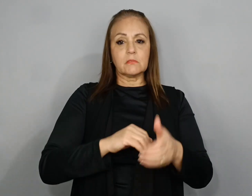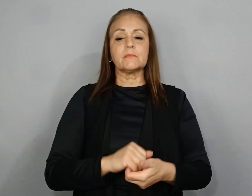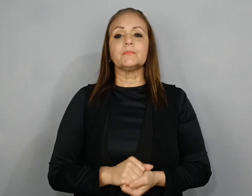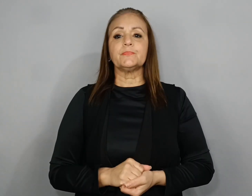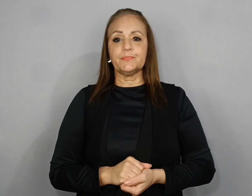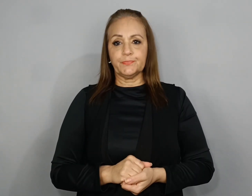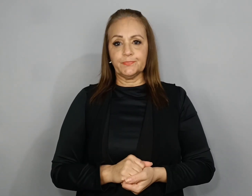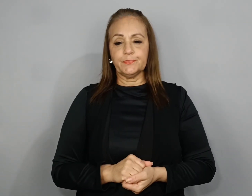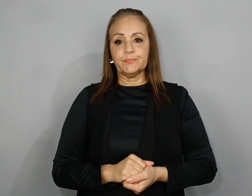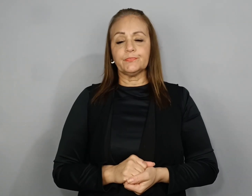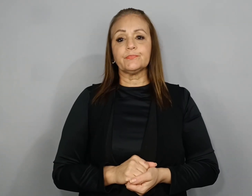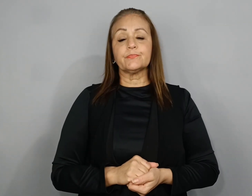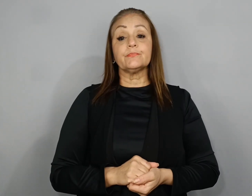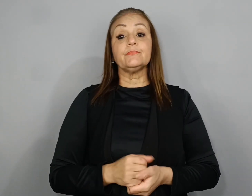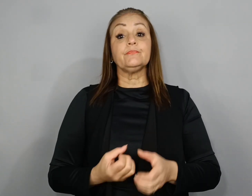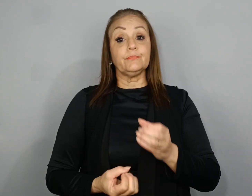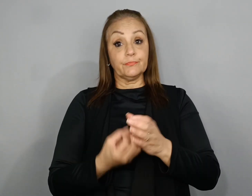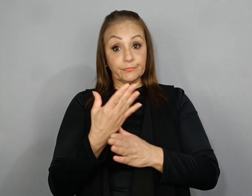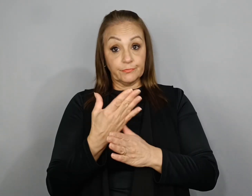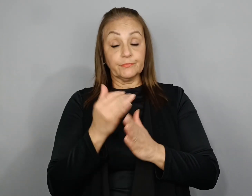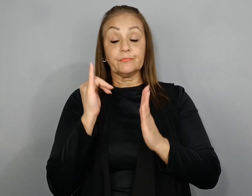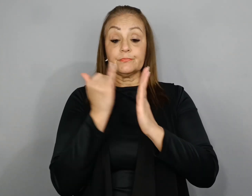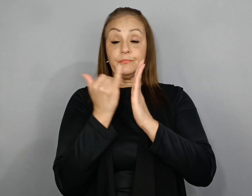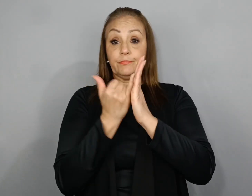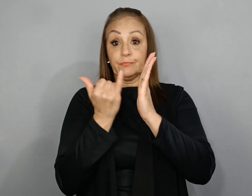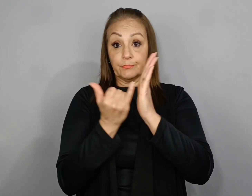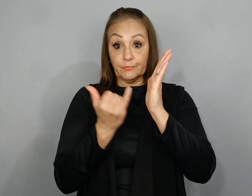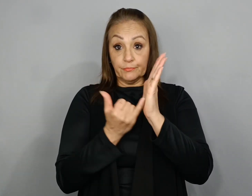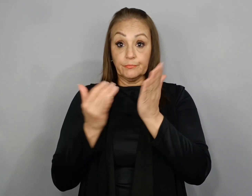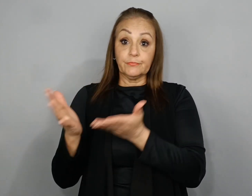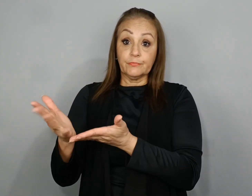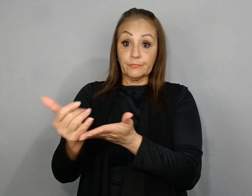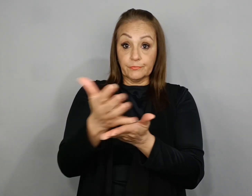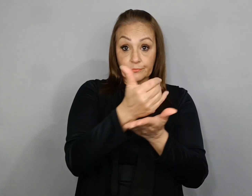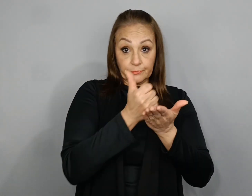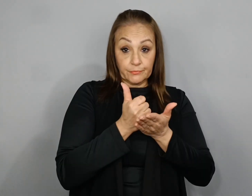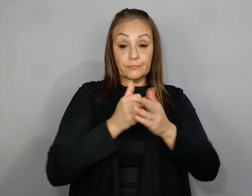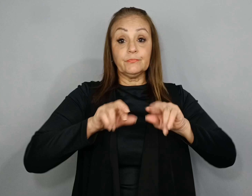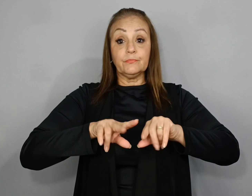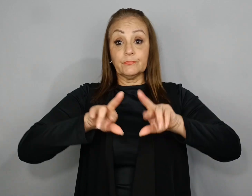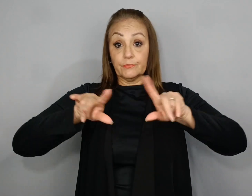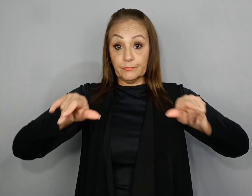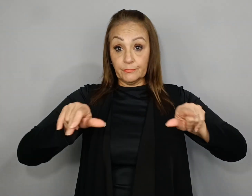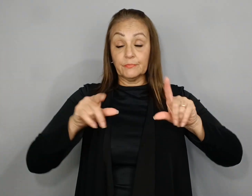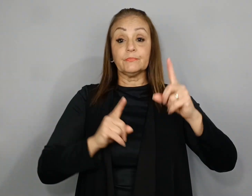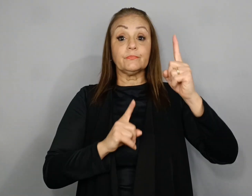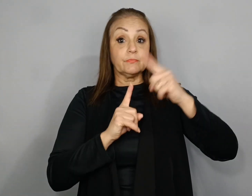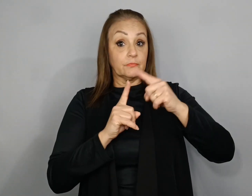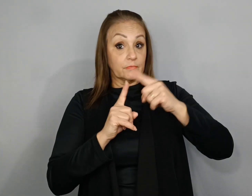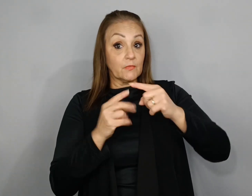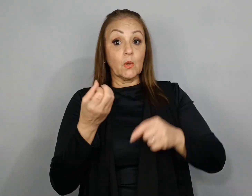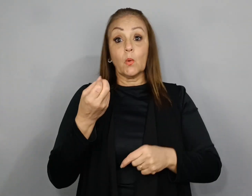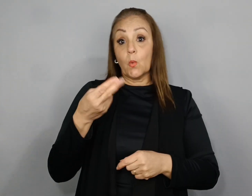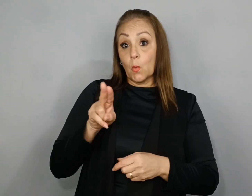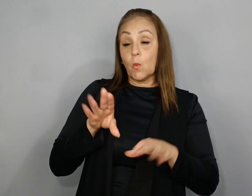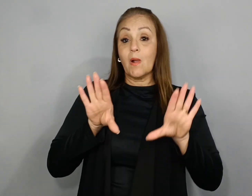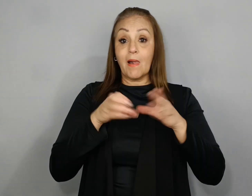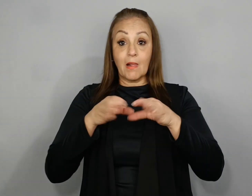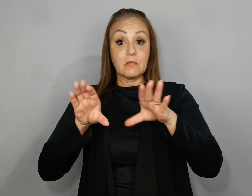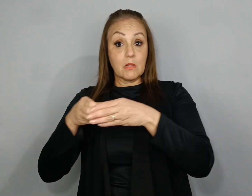são constituídas por dados obtidos nas diferentes espécies ou categorias de uma